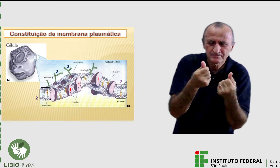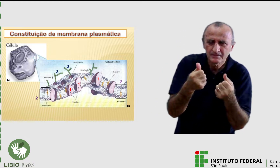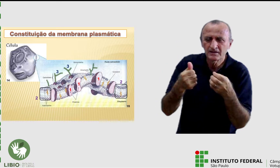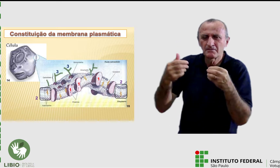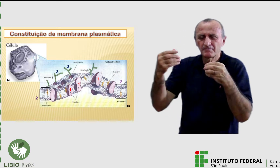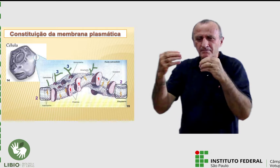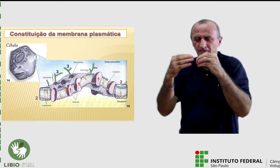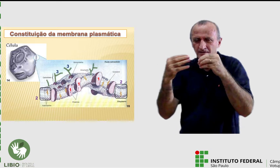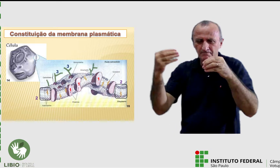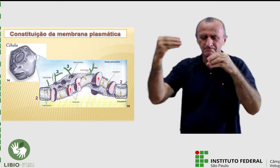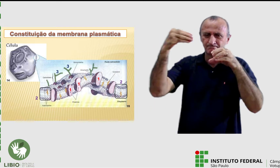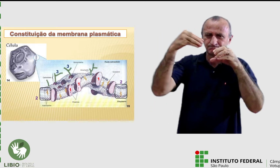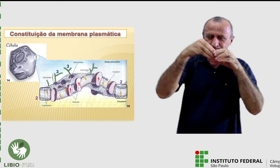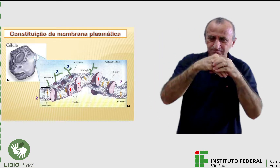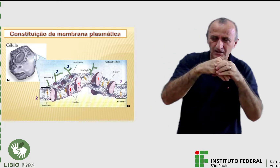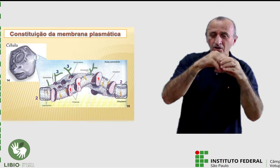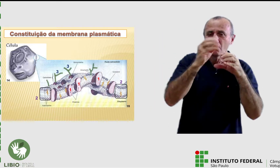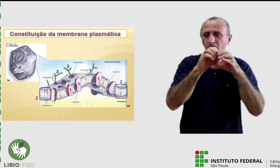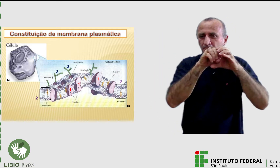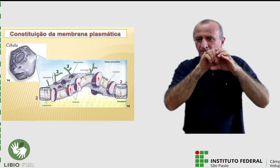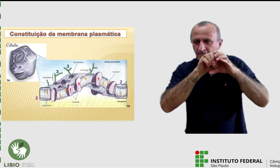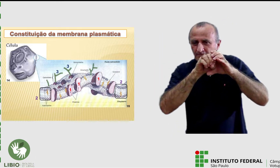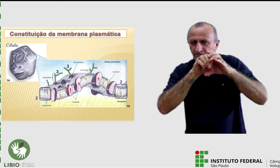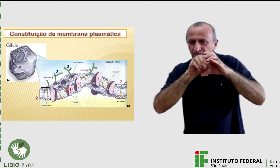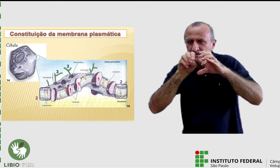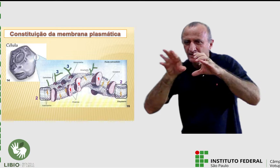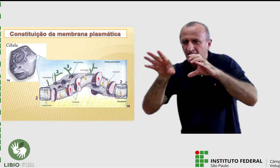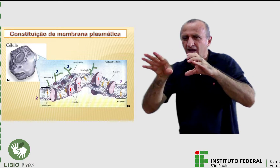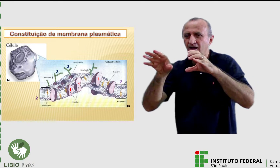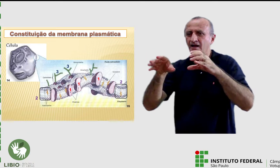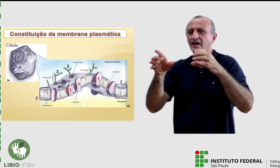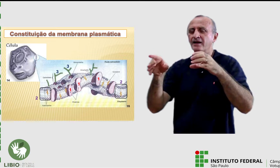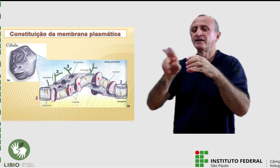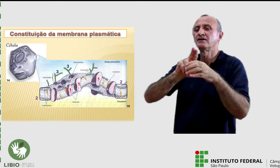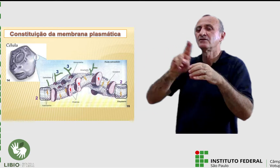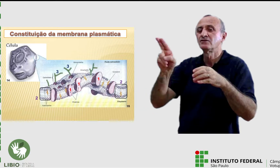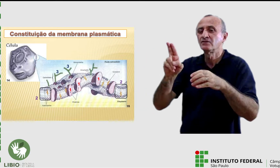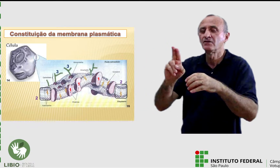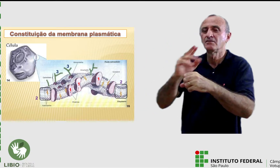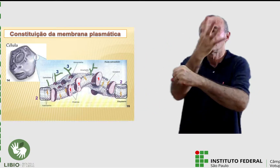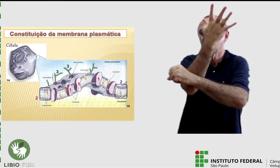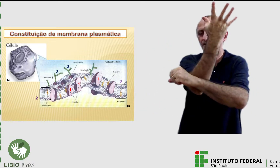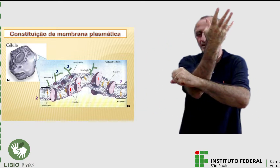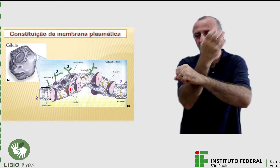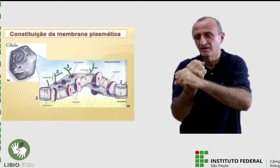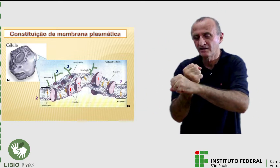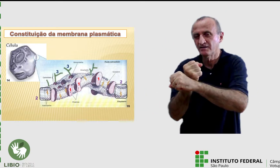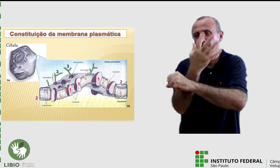as substâncias que podem entrar ou sair da célula, isto é, chamado de